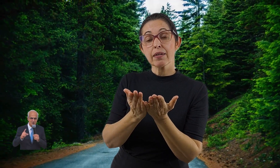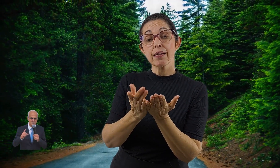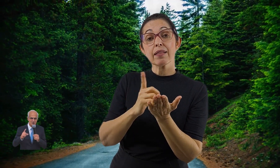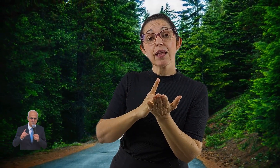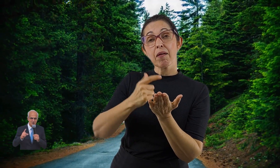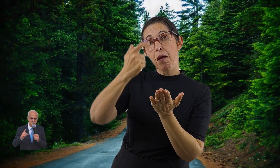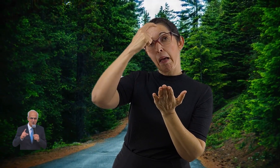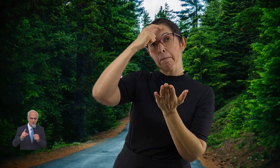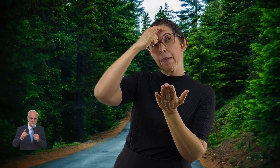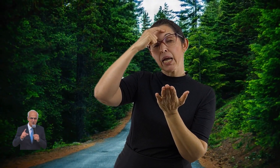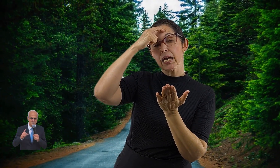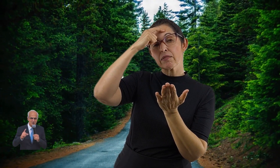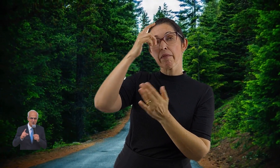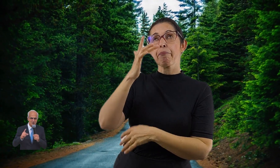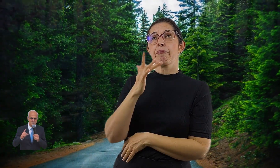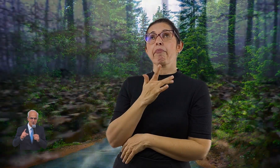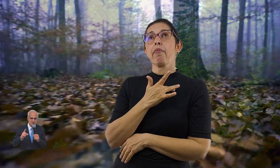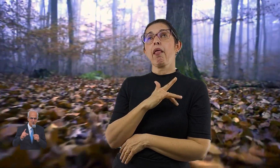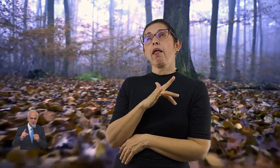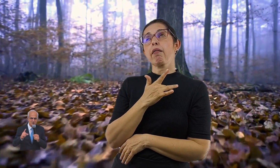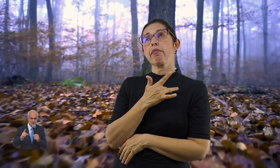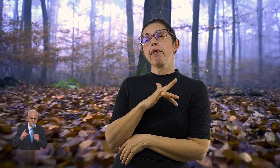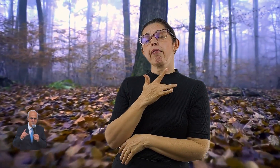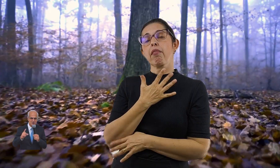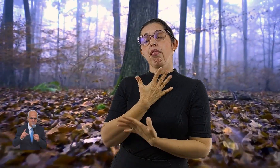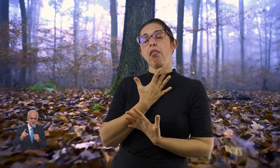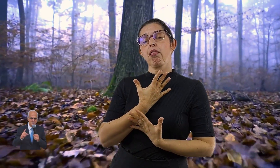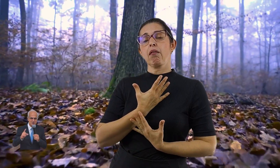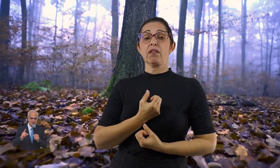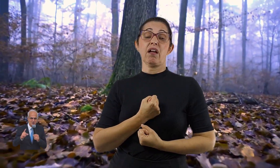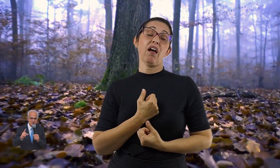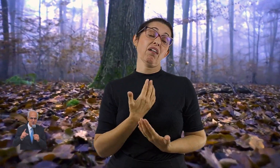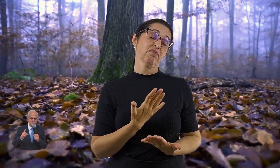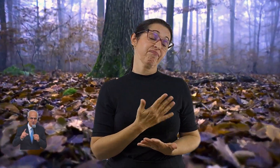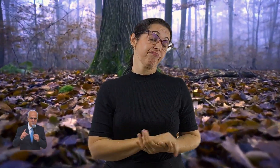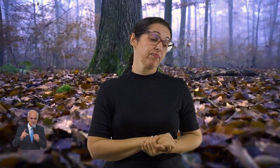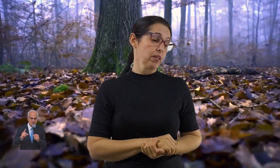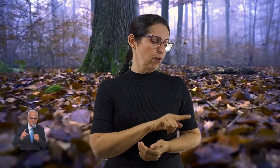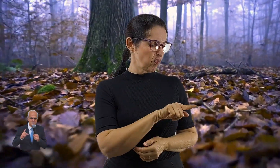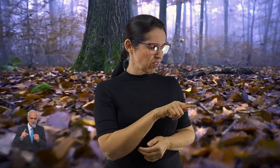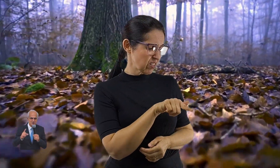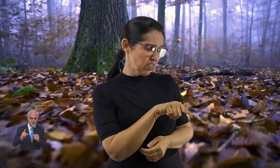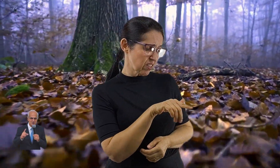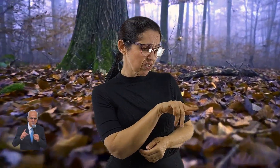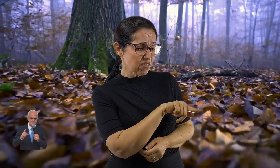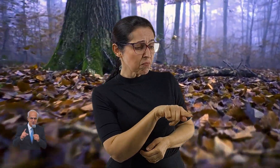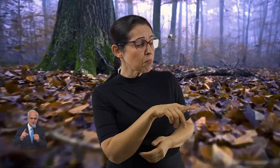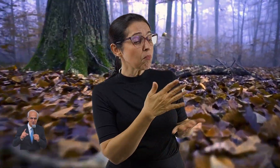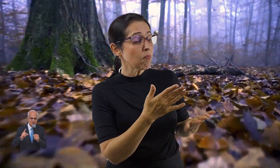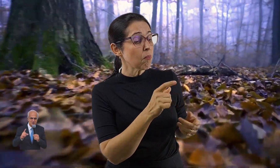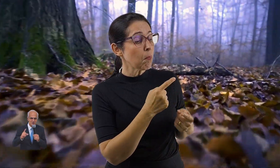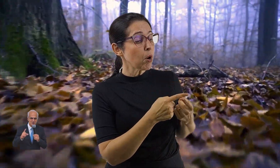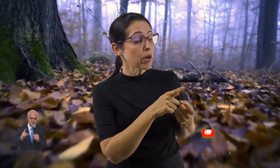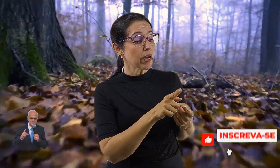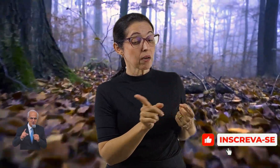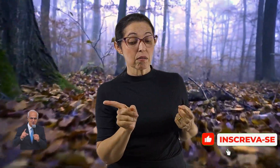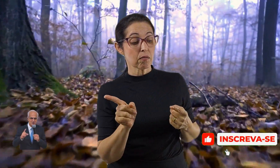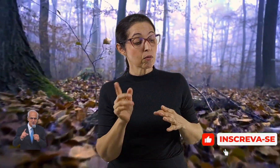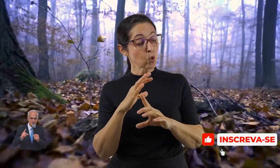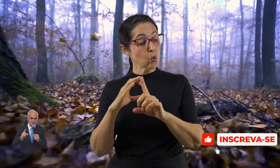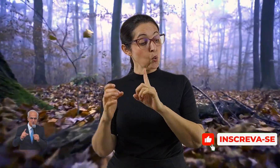verdadeiramente dodói, porque está doente, ressentido, né? Por quê? E por que você está assim, meu irmão? Você não está vindo mais à igreja, por